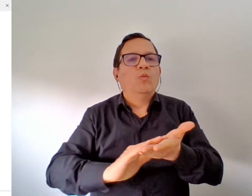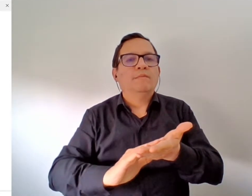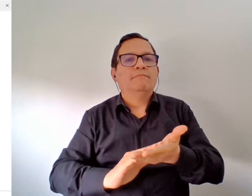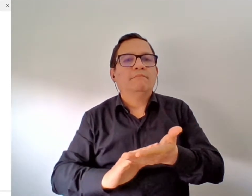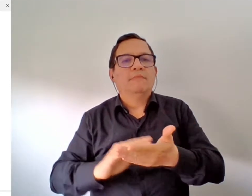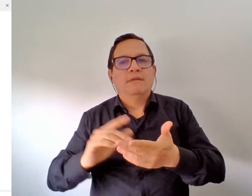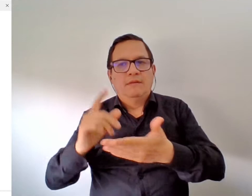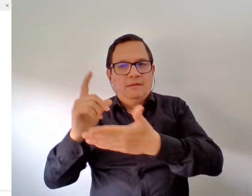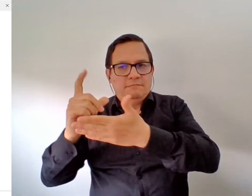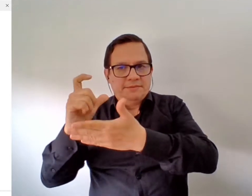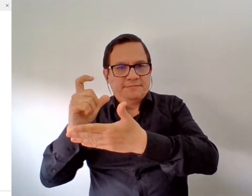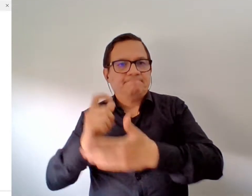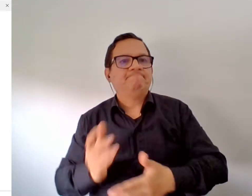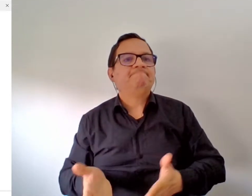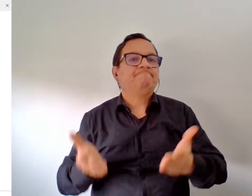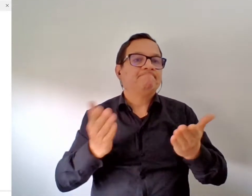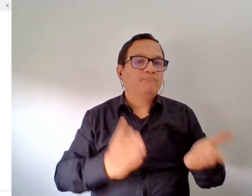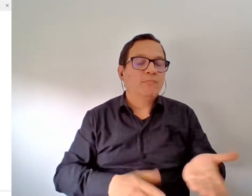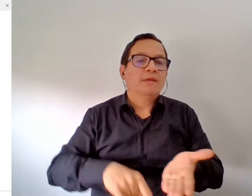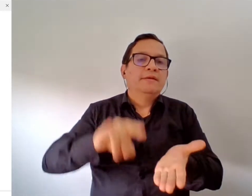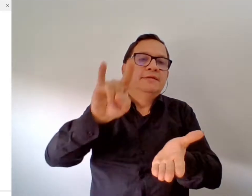Captura de pantalla.